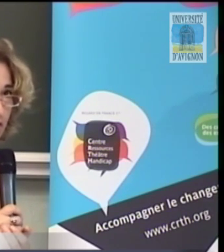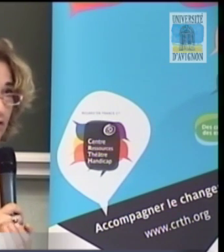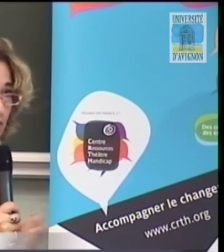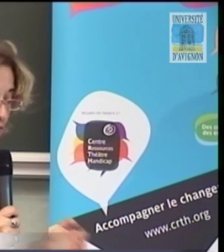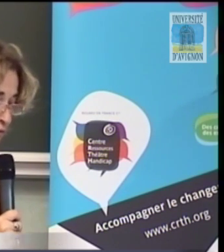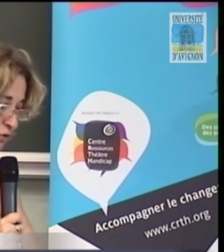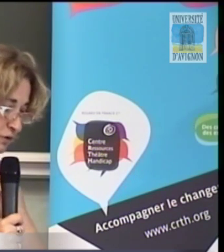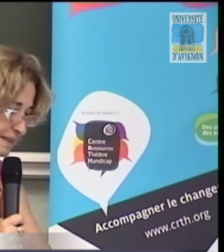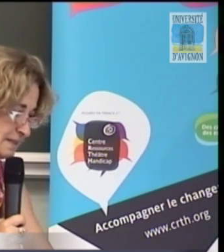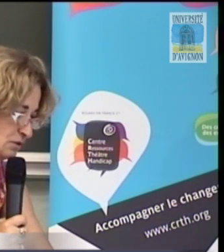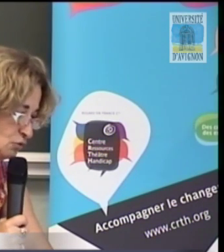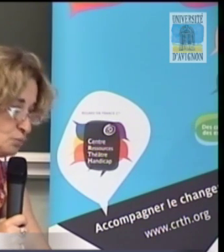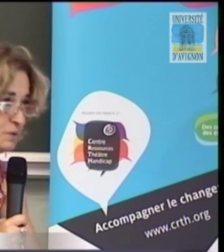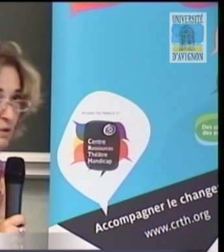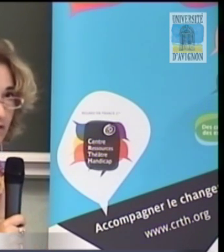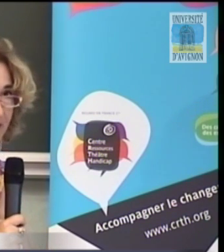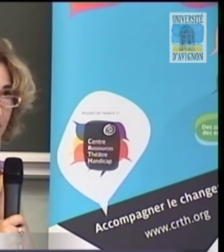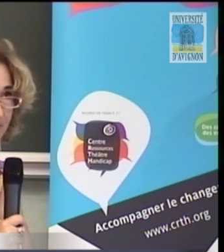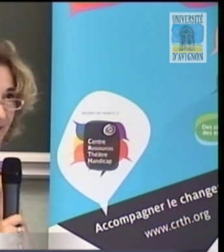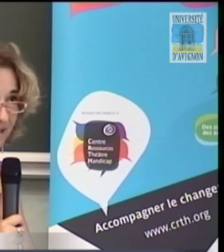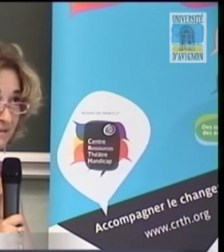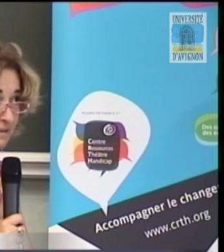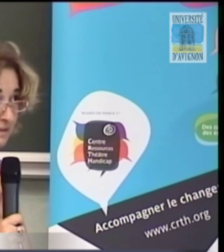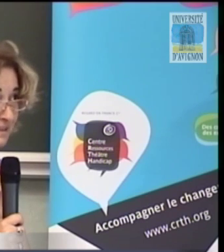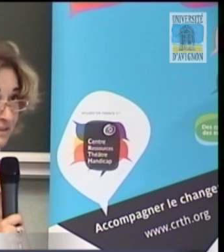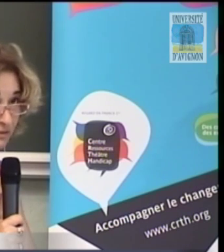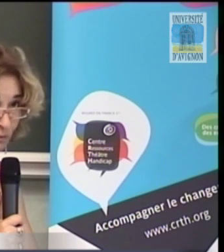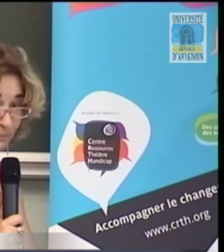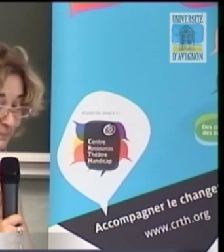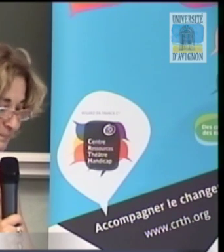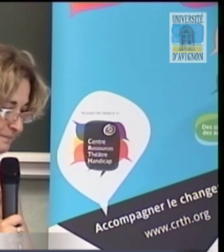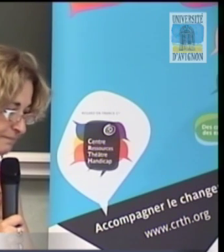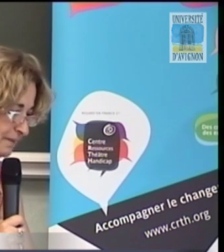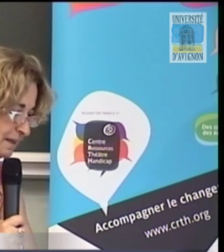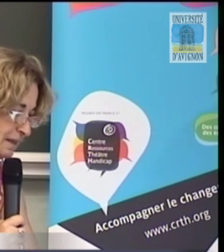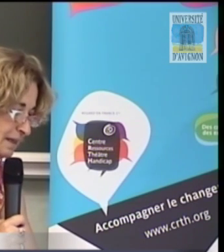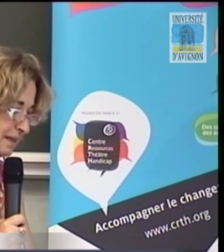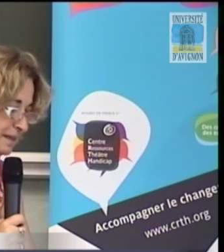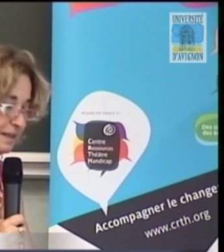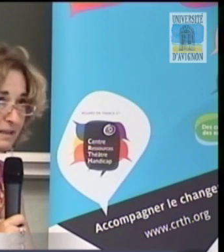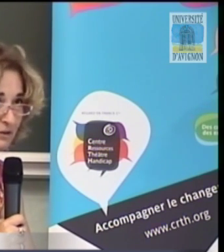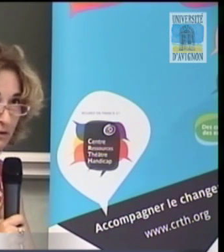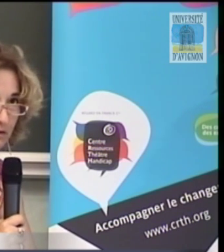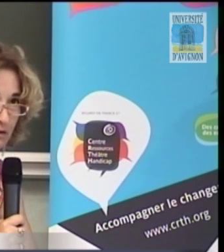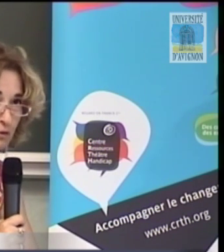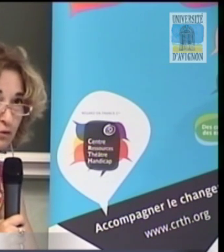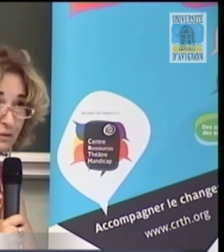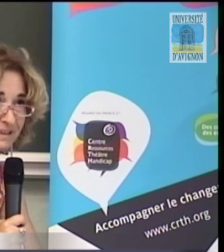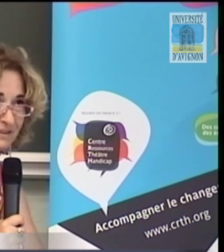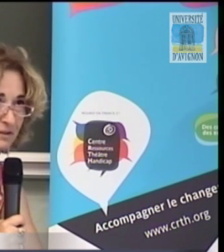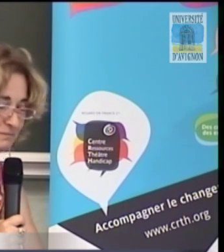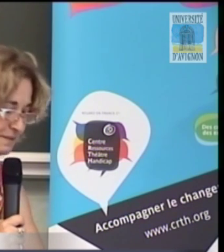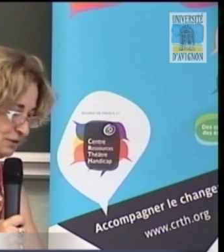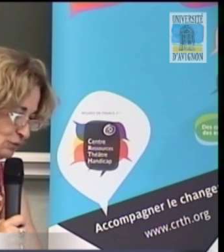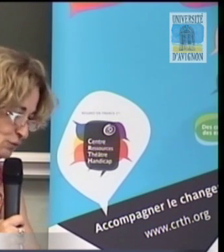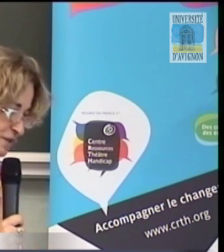Ce centre de ressources existe depuis 1993, c'est-à-dire 17 ans, et le